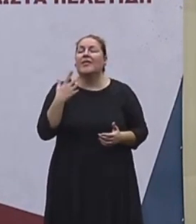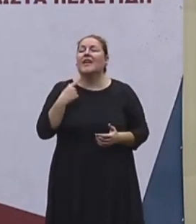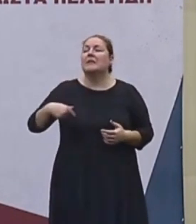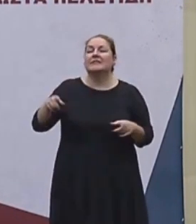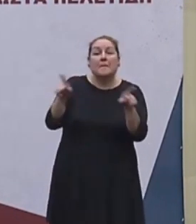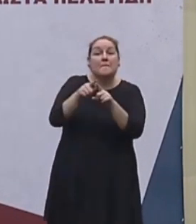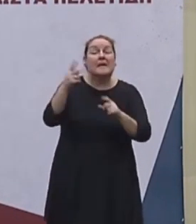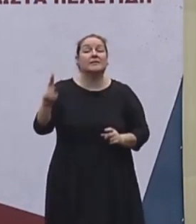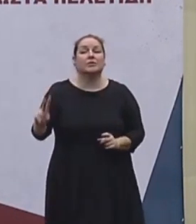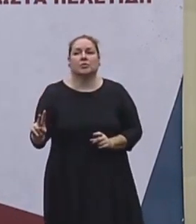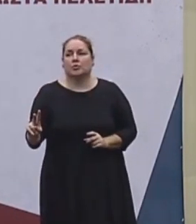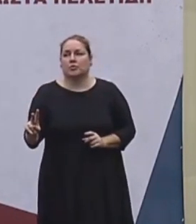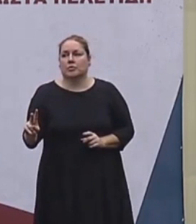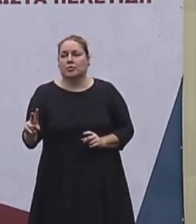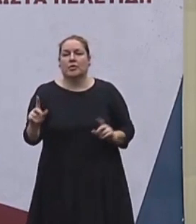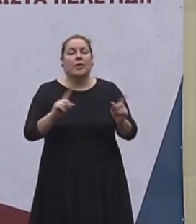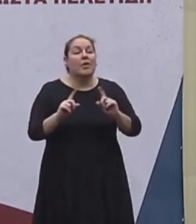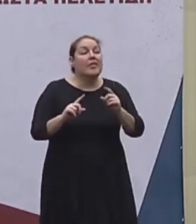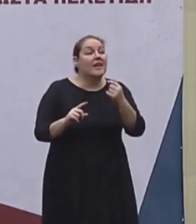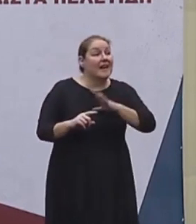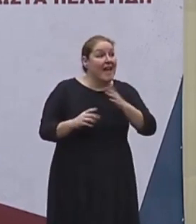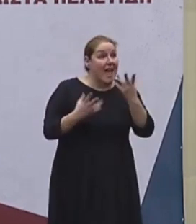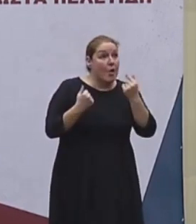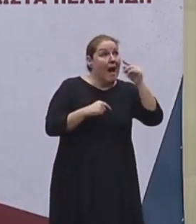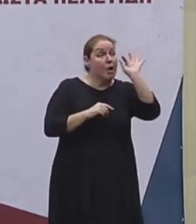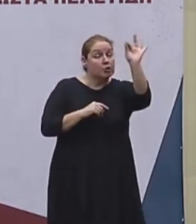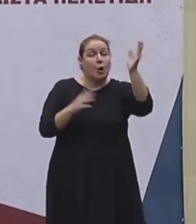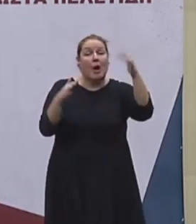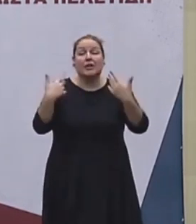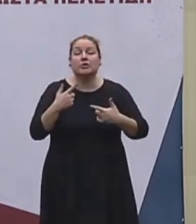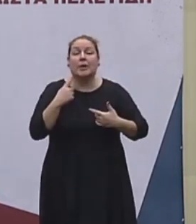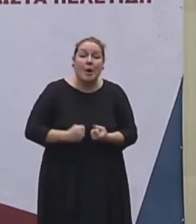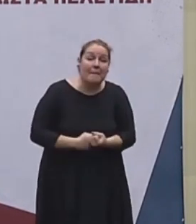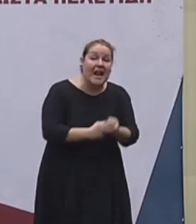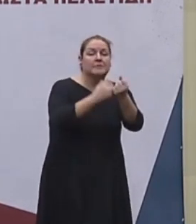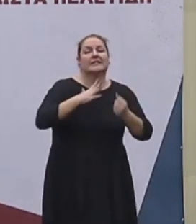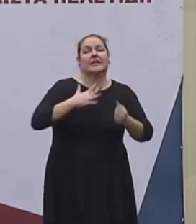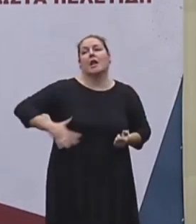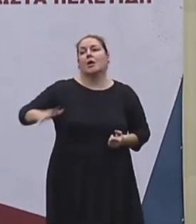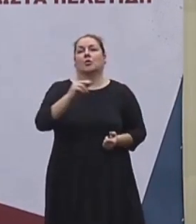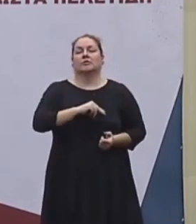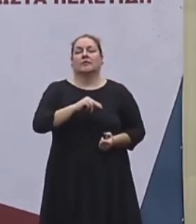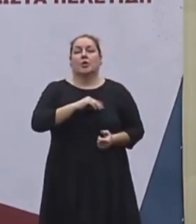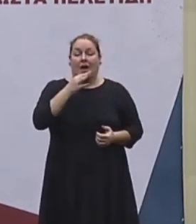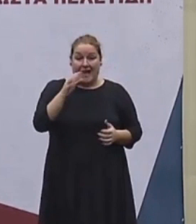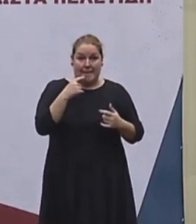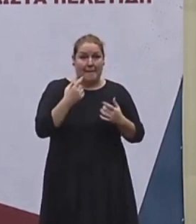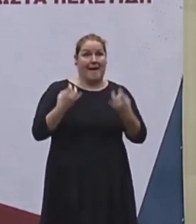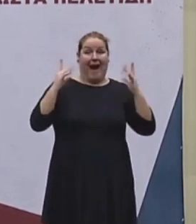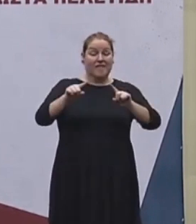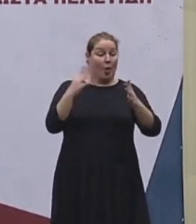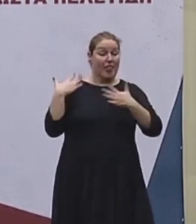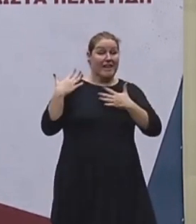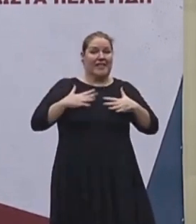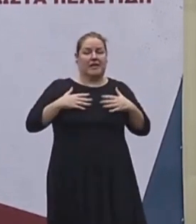παρατηρητές. Δεν λέγαμε ότι η υπεράσπιση των λαϊκών δικαιωμάτων δεν είναι στην αρμοδιότητά μας.